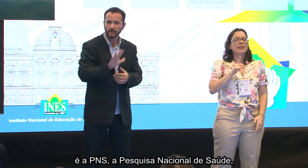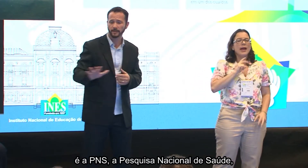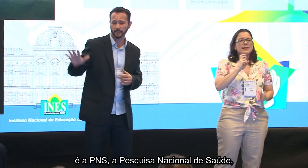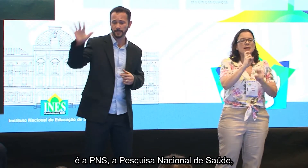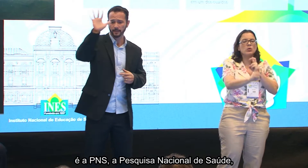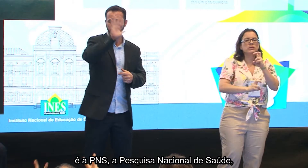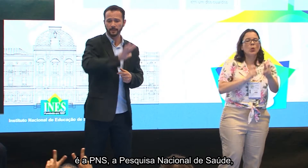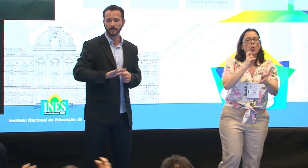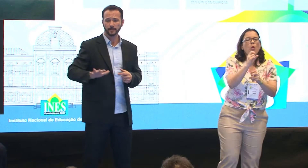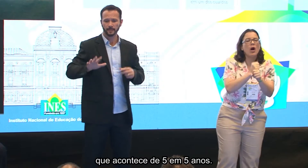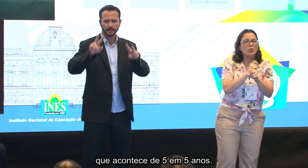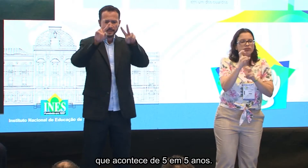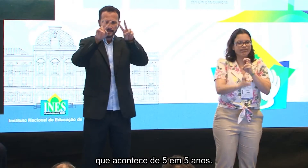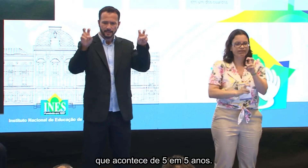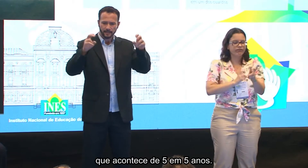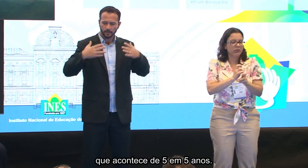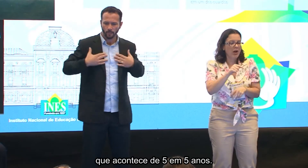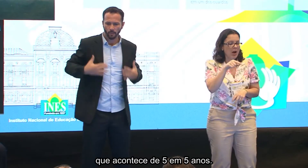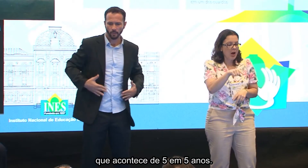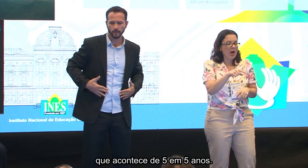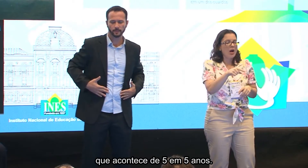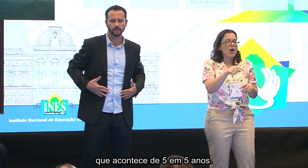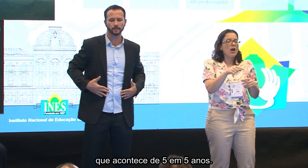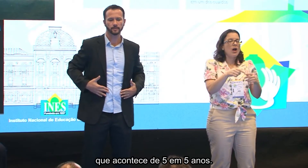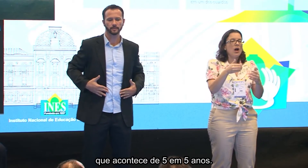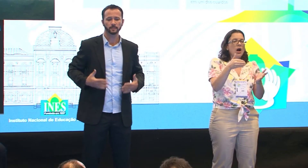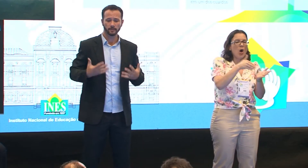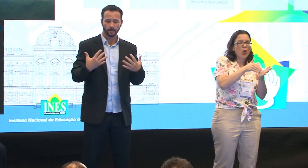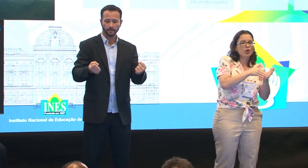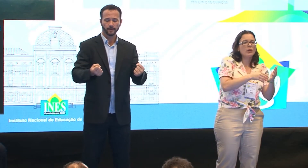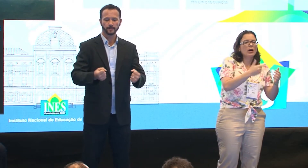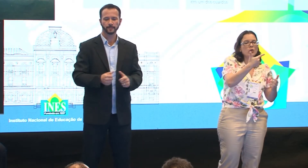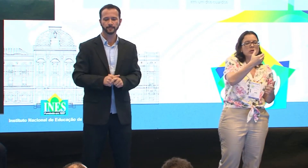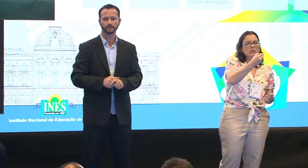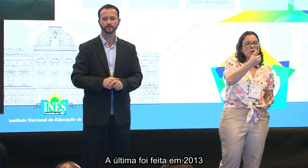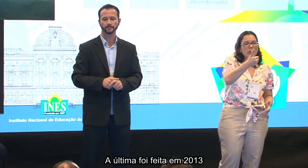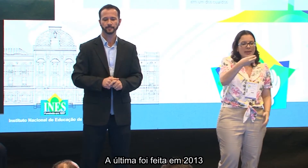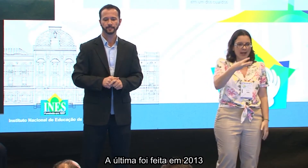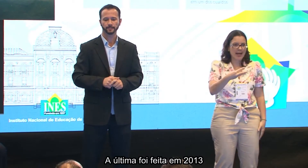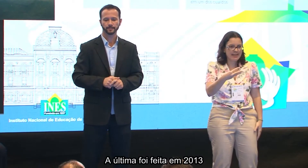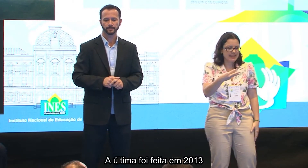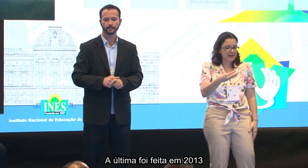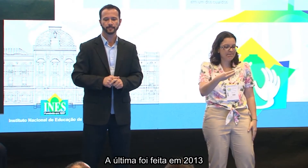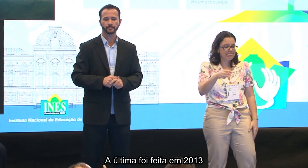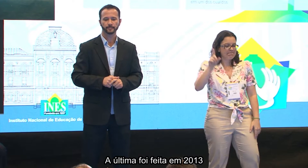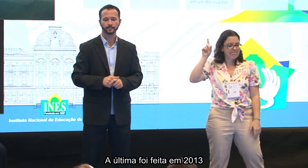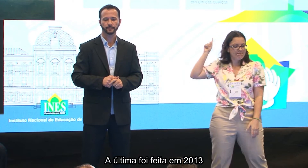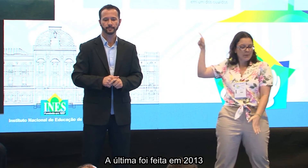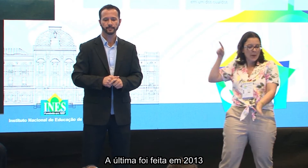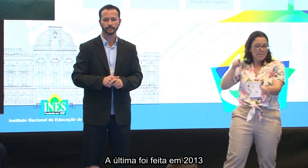de Saúde, que acontece de 5 em 5 anos. A última foi feita em 2013.